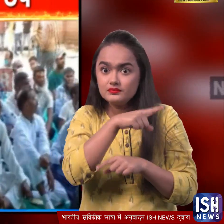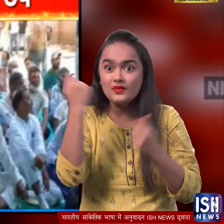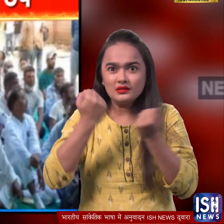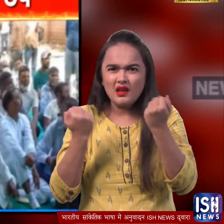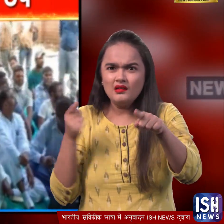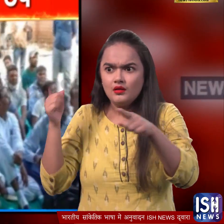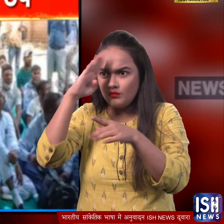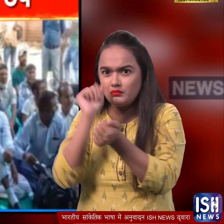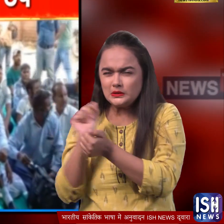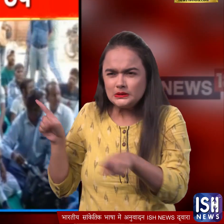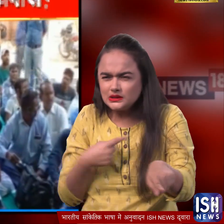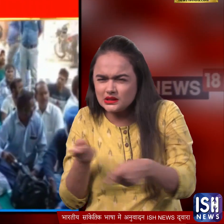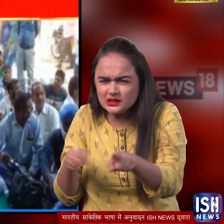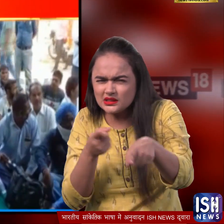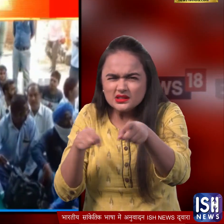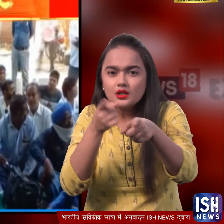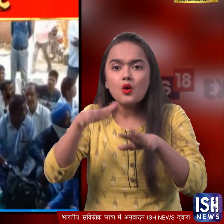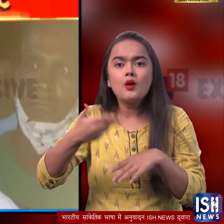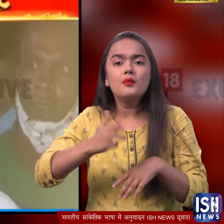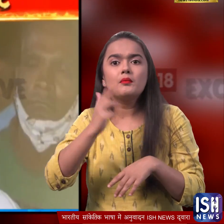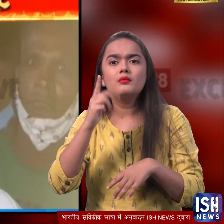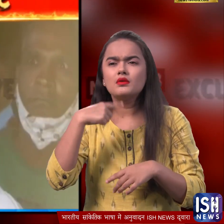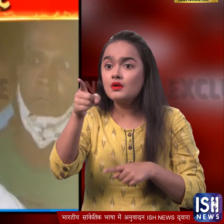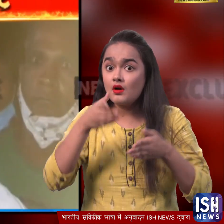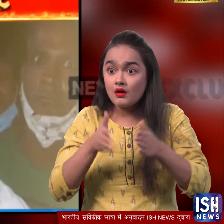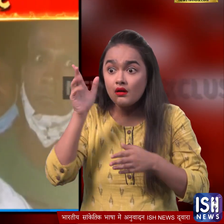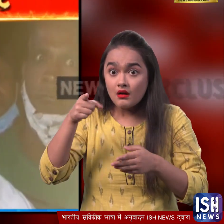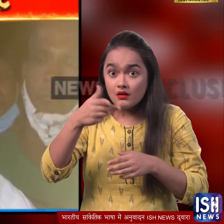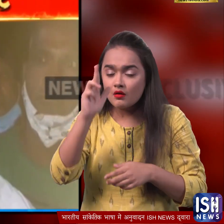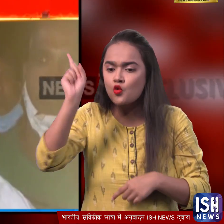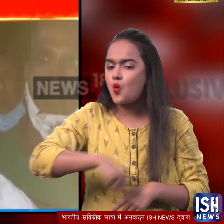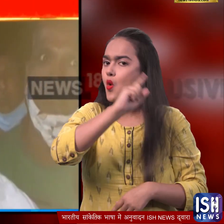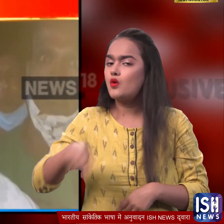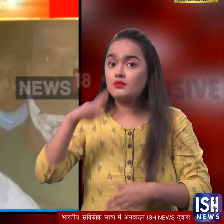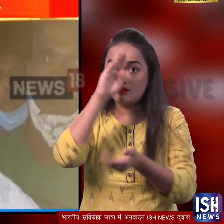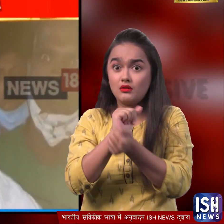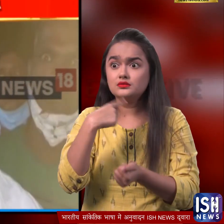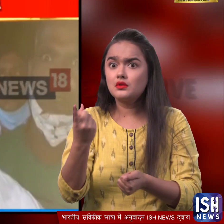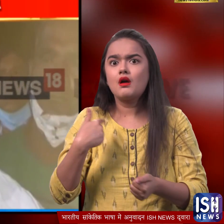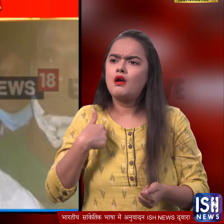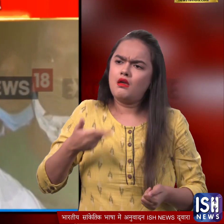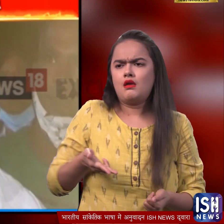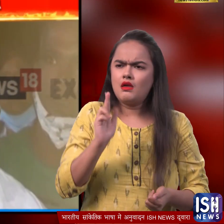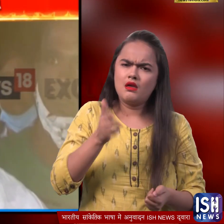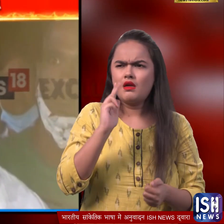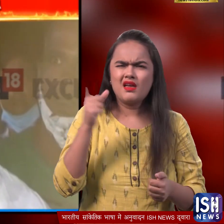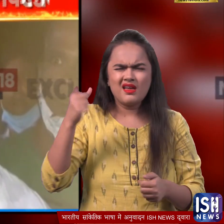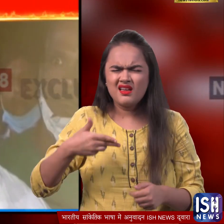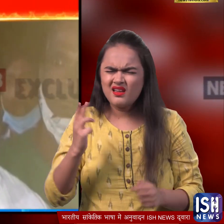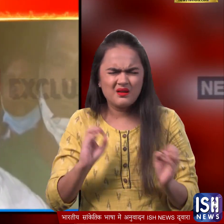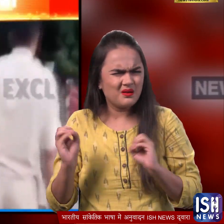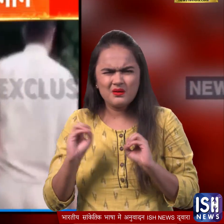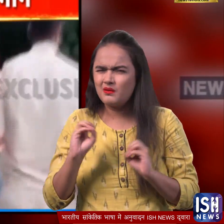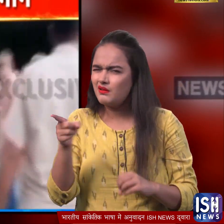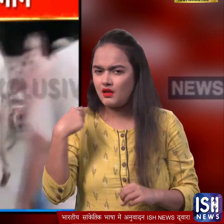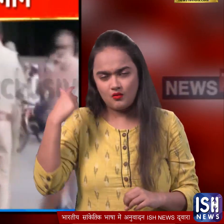कंडारा की गाड़ी का पीछा कर एक तरफा फायरिंग की। एनकाउंटर बिल्कुल फर्जी एनकाउंटर हुआ है। पुलिस वाले कह रहे हैं कि उन्होंने गोली चली, उन्होंने कोई गोली नहीं